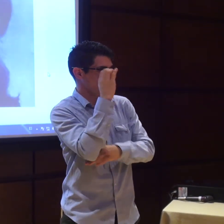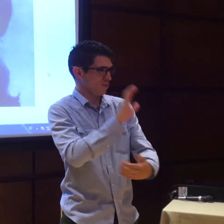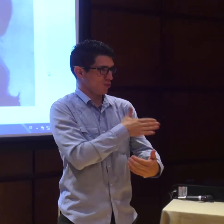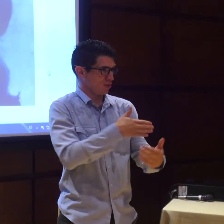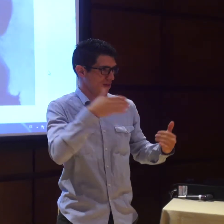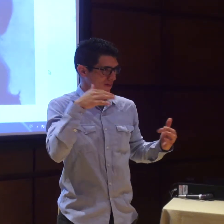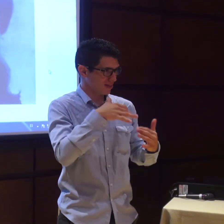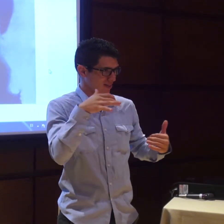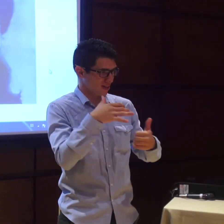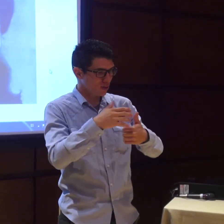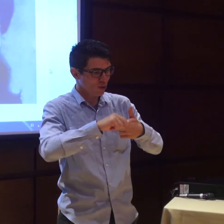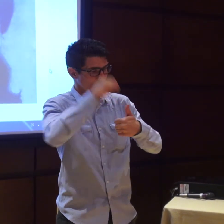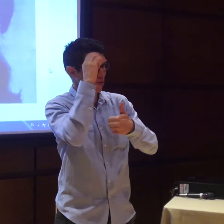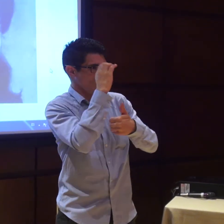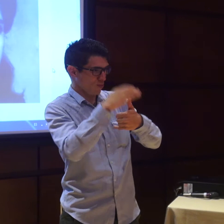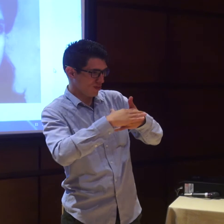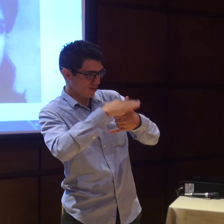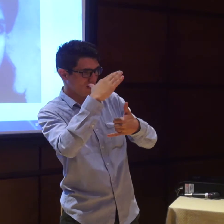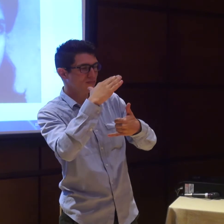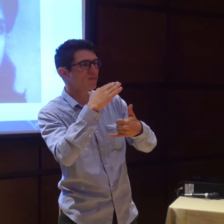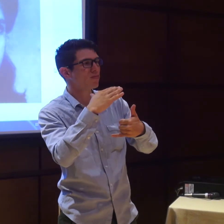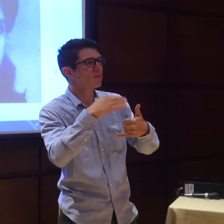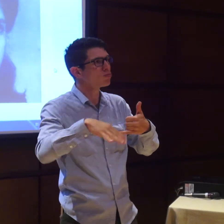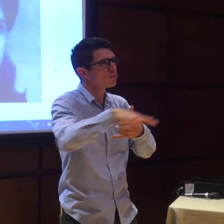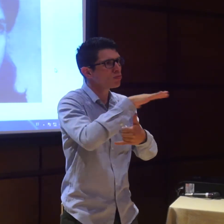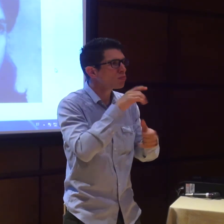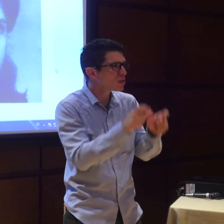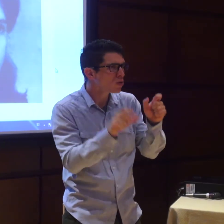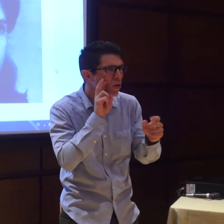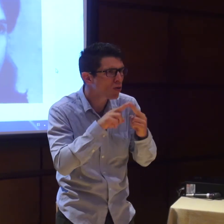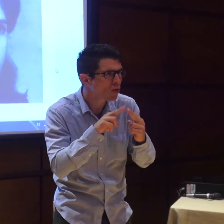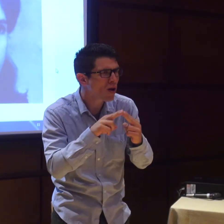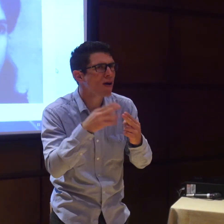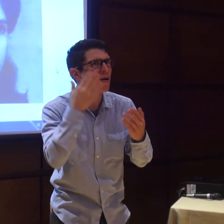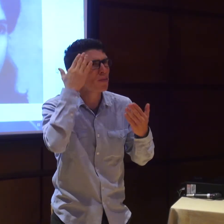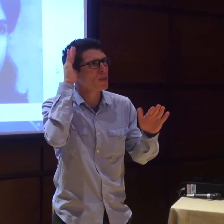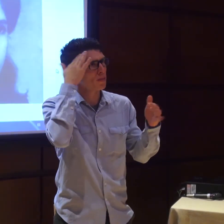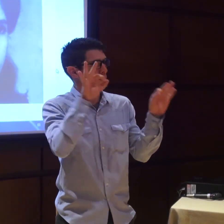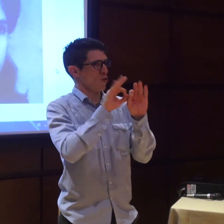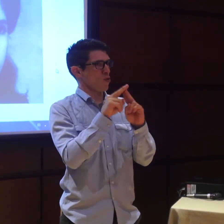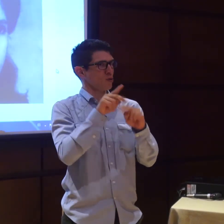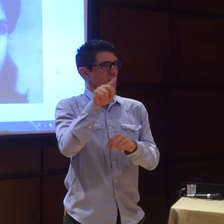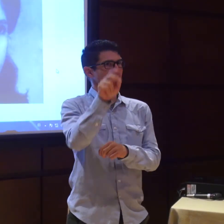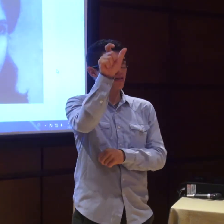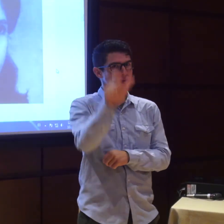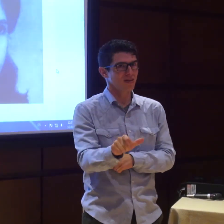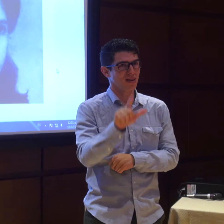y empecé a entender cómo el vallenato era una representación folclórica colombiana. Veo que es